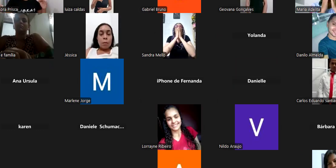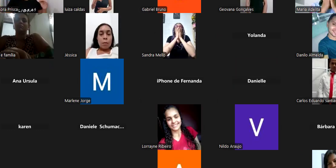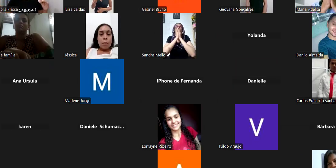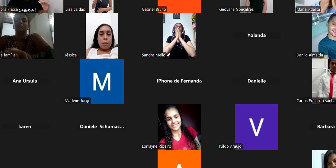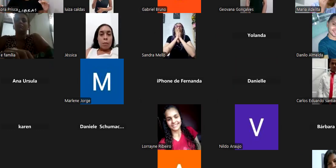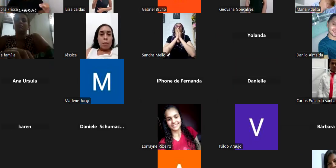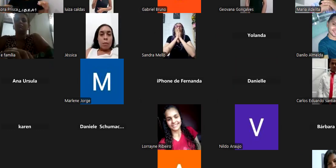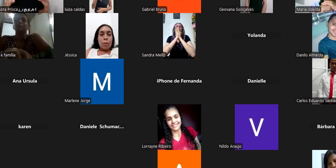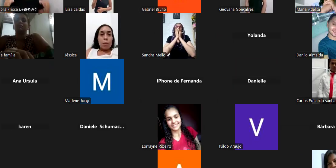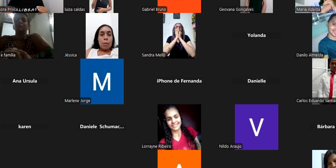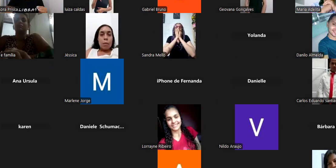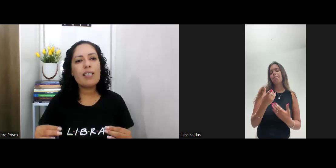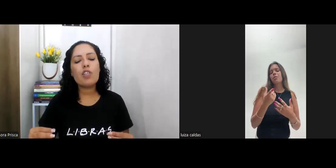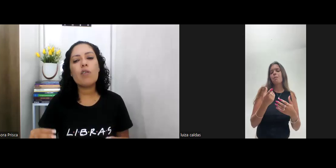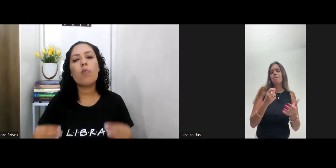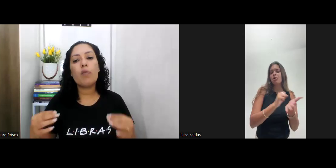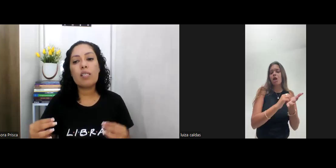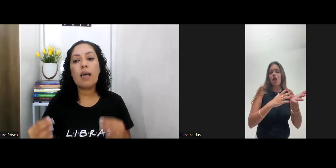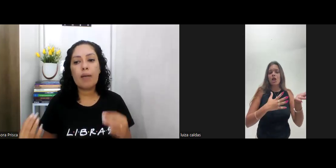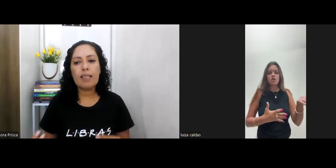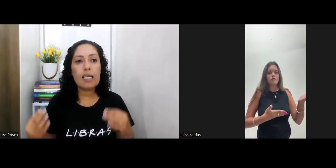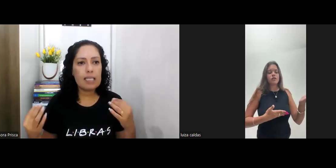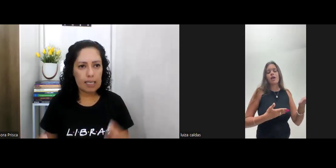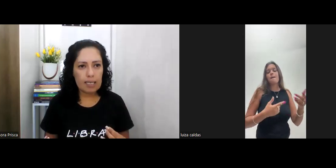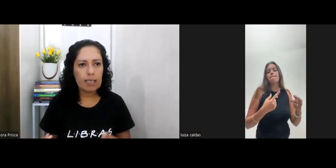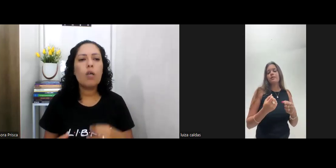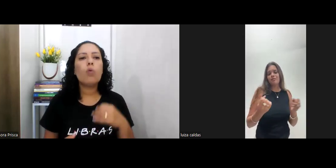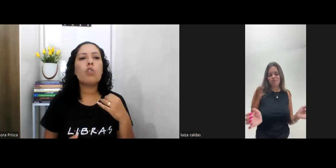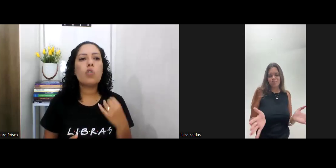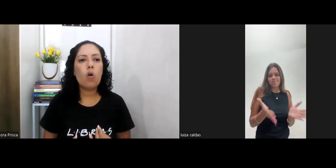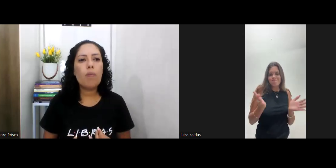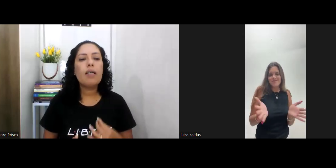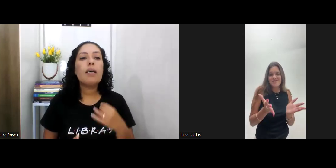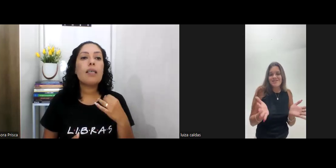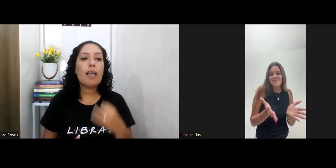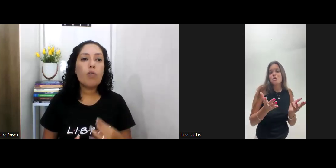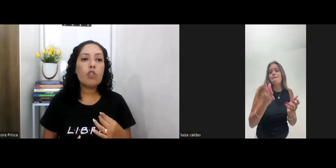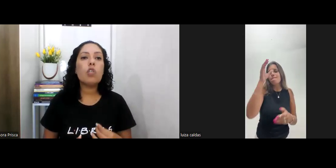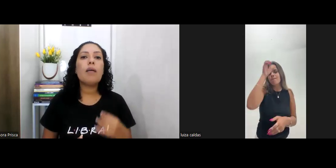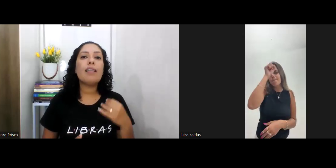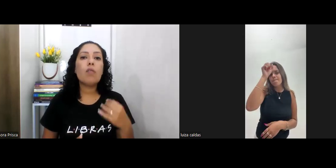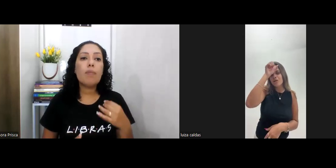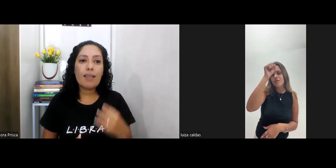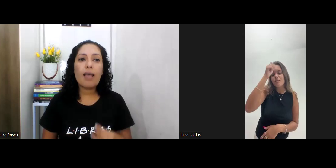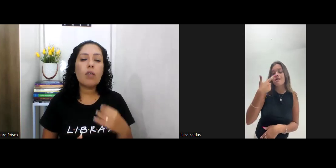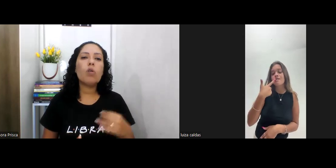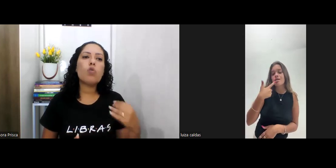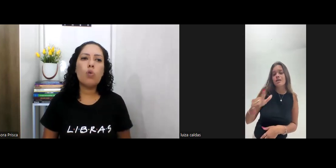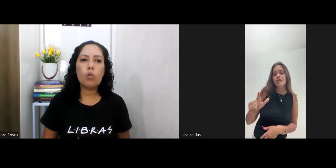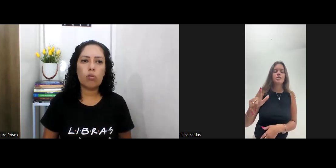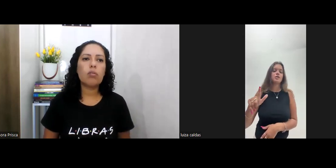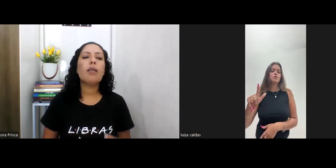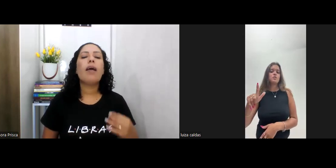se virando. Mas fica o incentivo para você aprender, sim, o idioma, que é o idioma, a língua materna